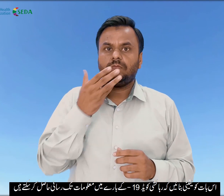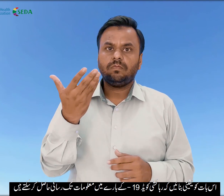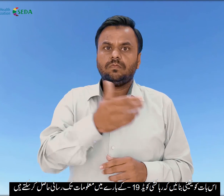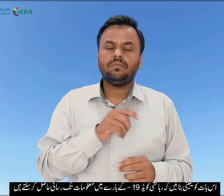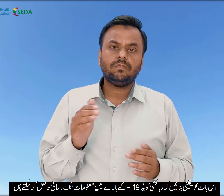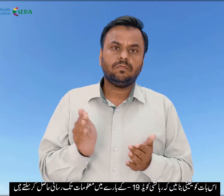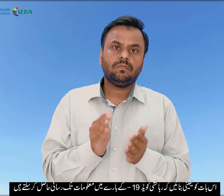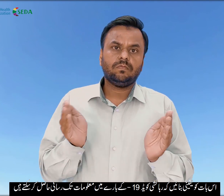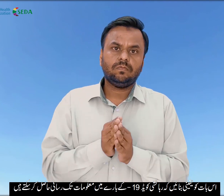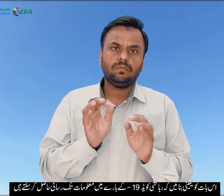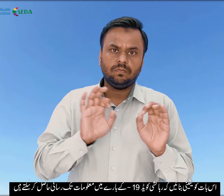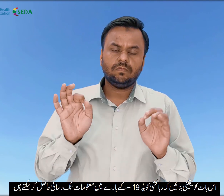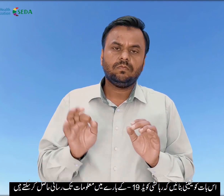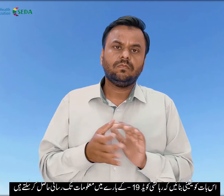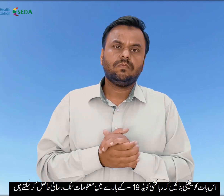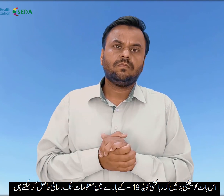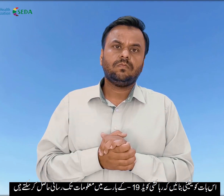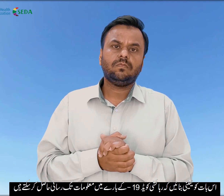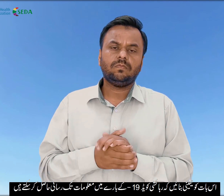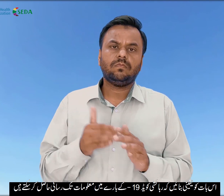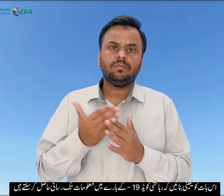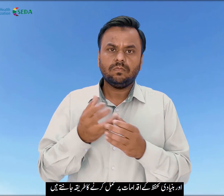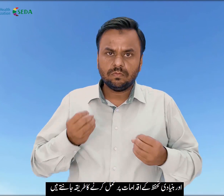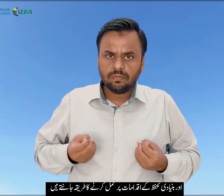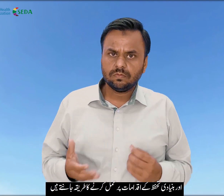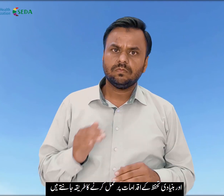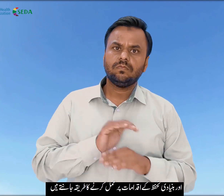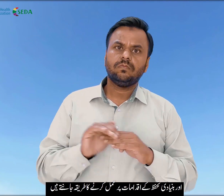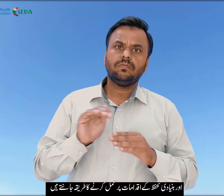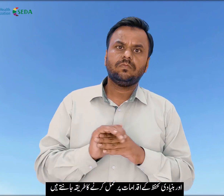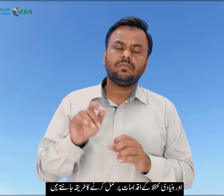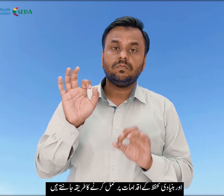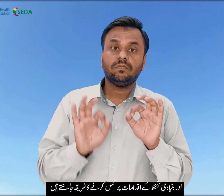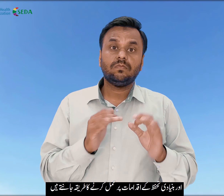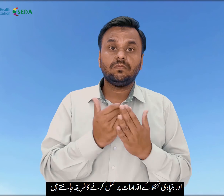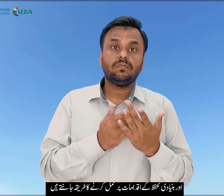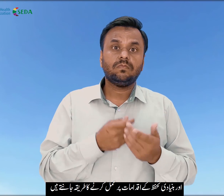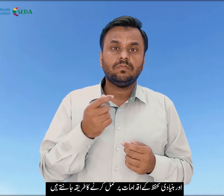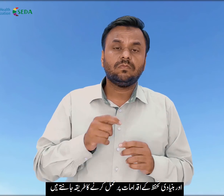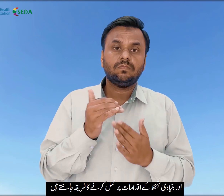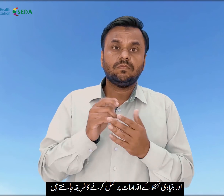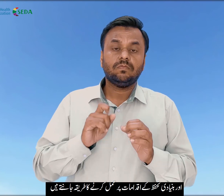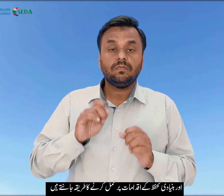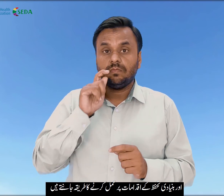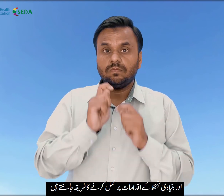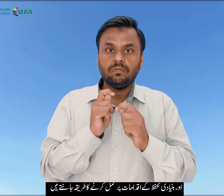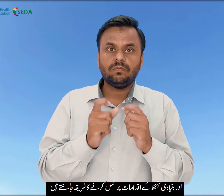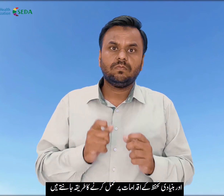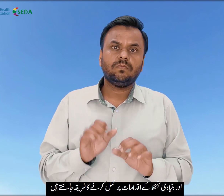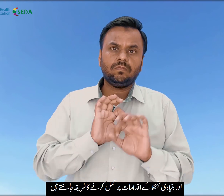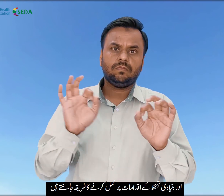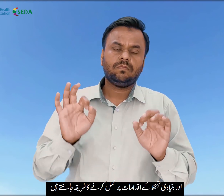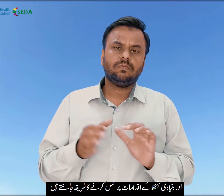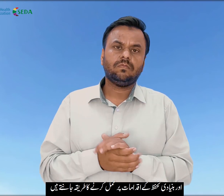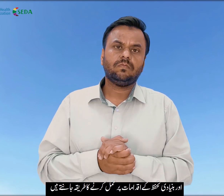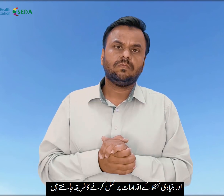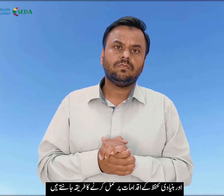معلومات تک رسائی حاصل کر سکتے ہیں اور بنیادی تحفظ کے اقدامات پر عمل کرنے کا طریقہ جانتے